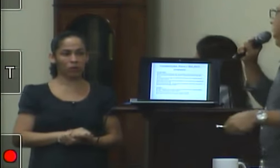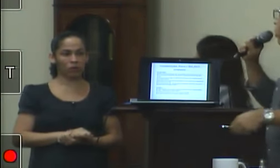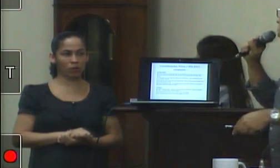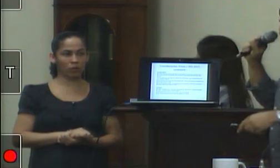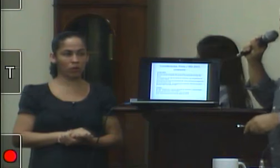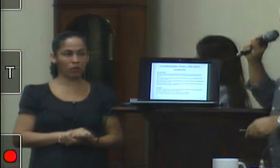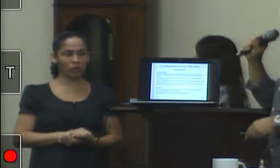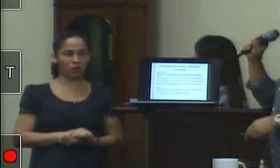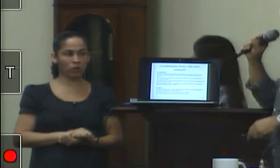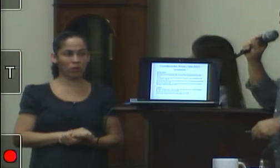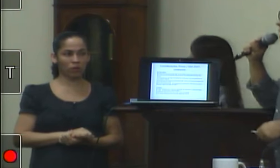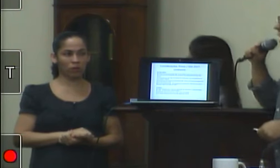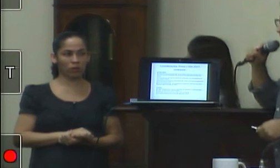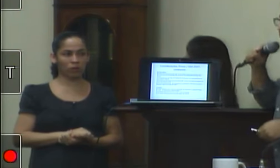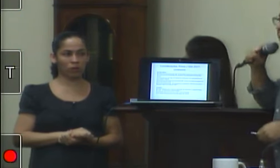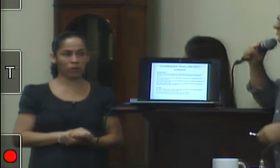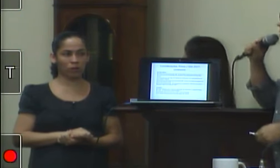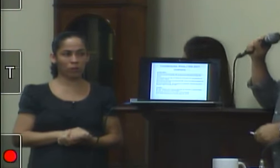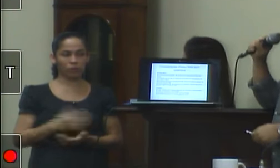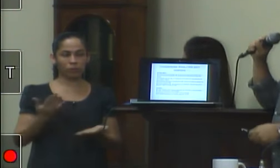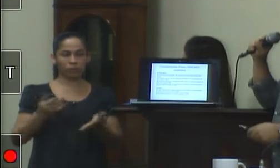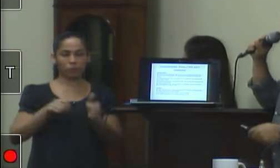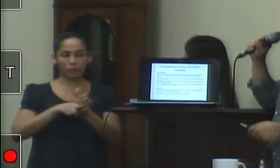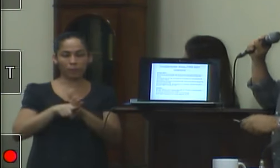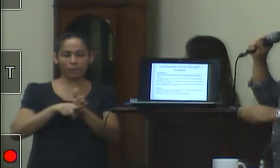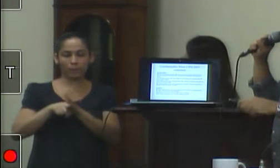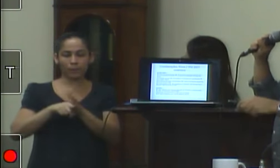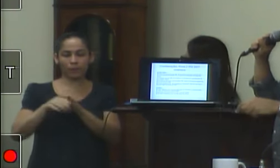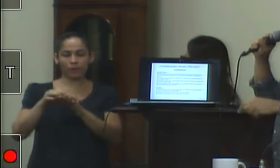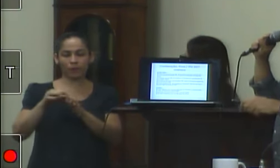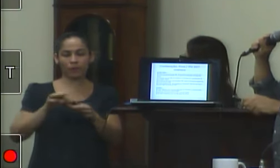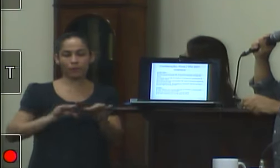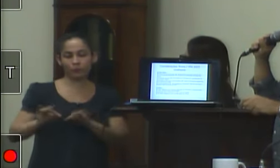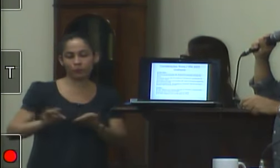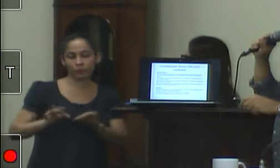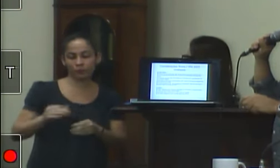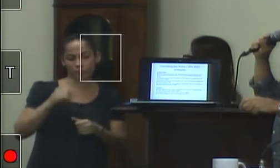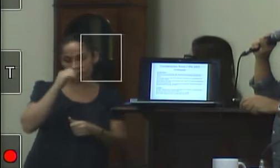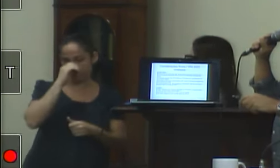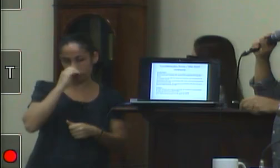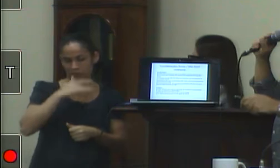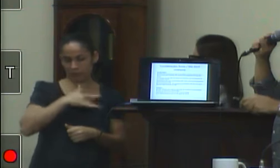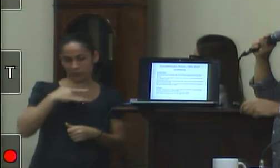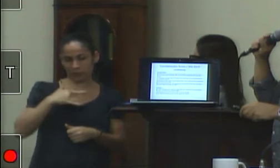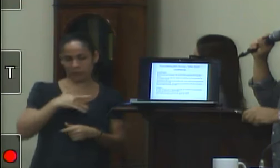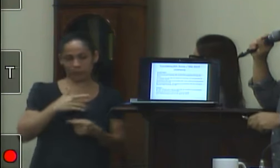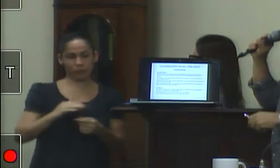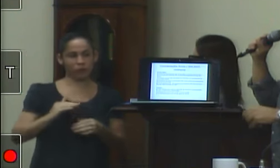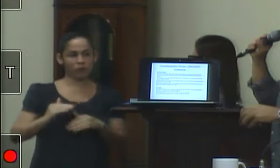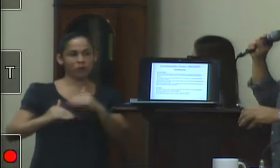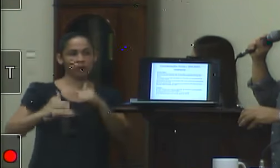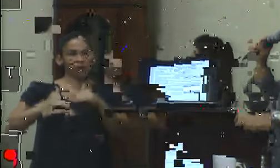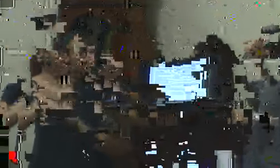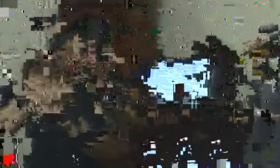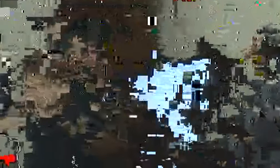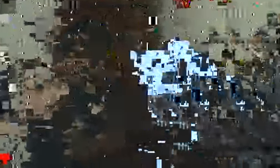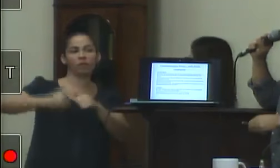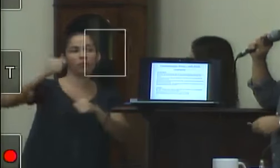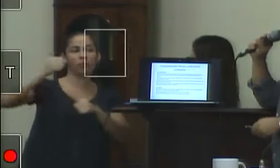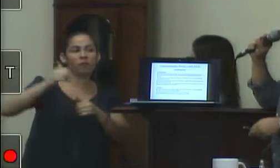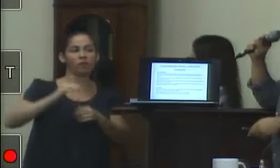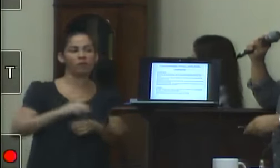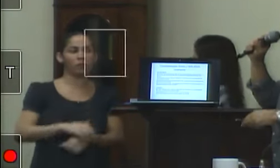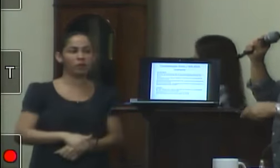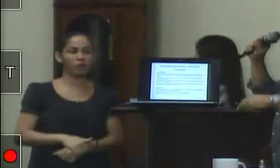É, como avaliação da nossa programação anual de saúde, o que, que a gente coloca, né, como avanço aí na atenção